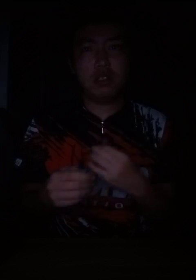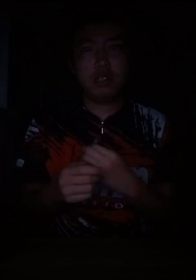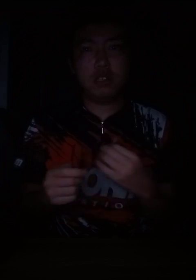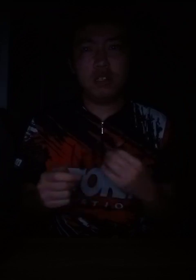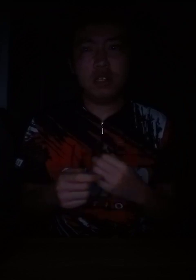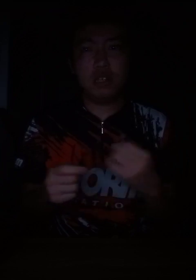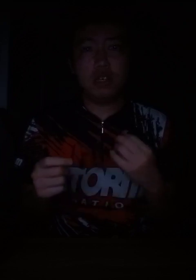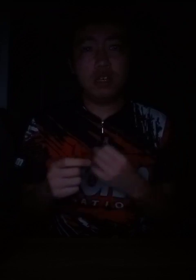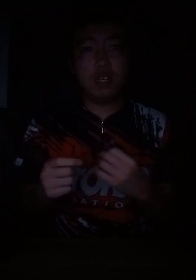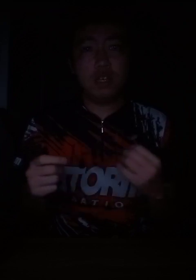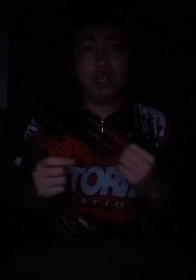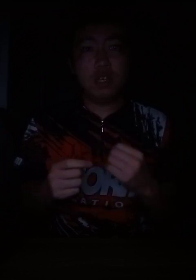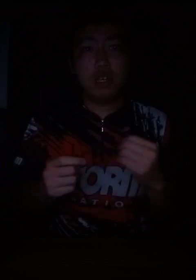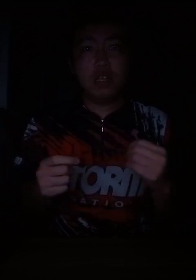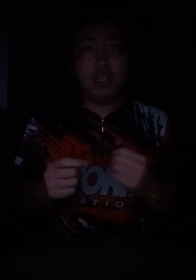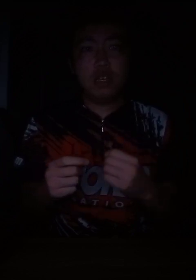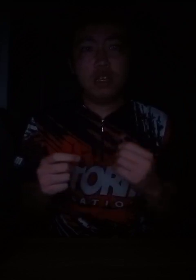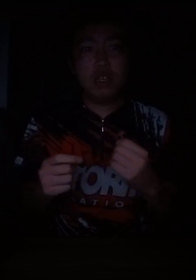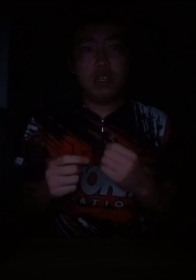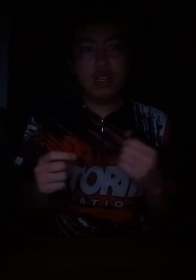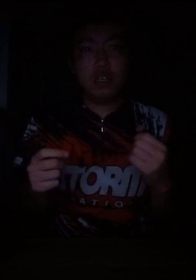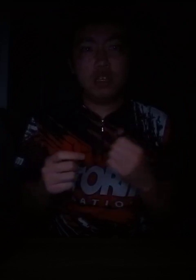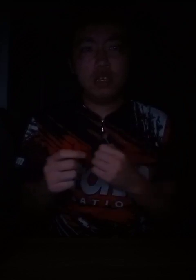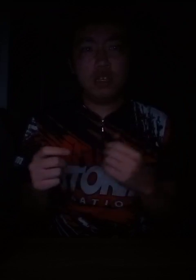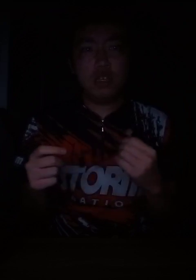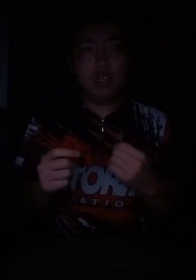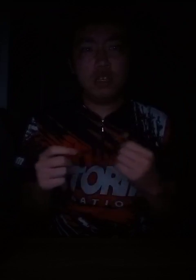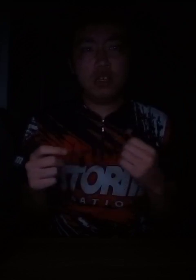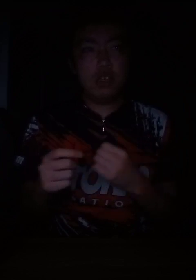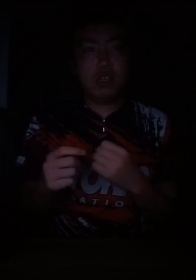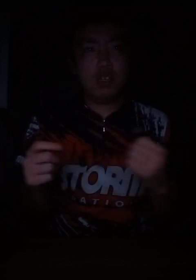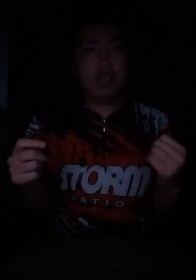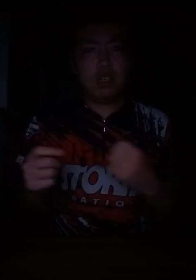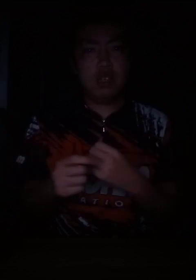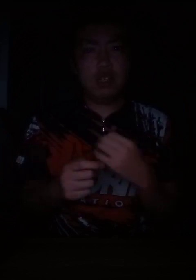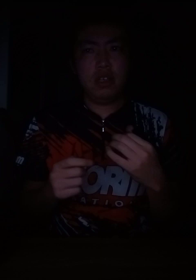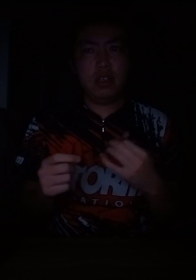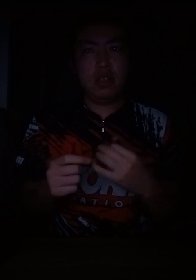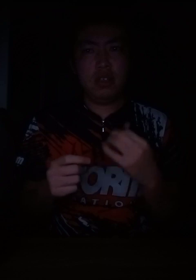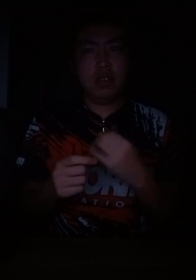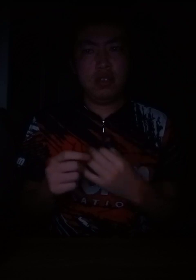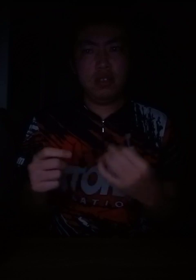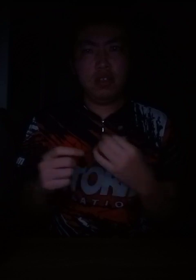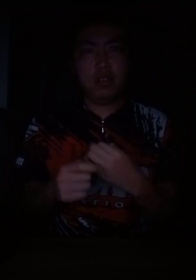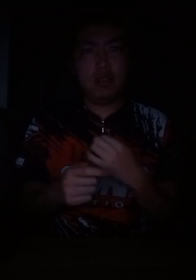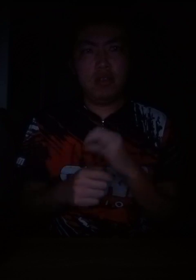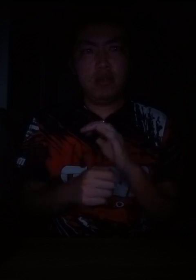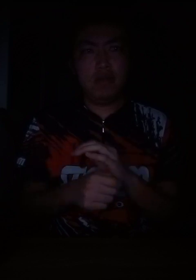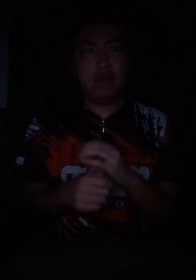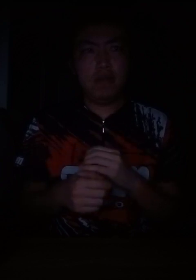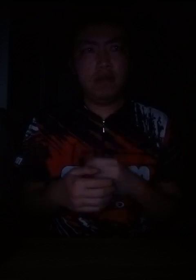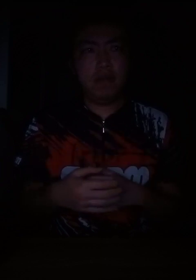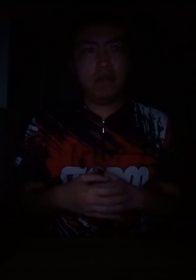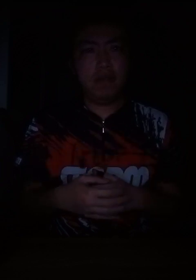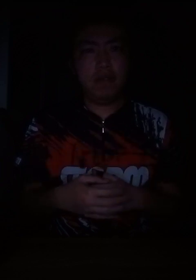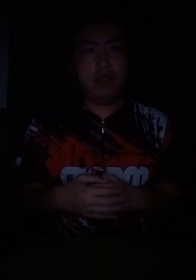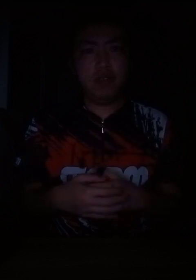마스크를 주신 그 여성 승객분이 그분이 더 육체적으로나 정신적으로 충격을 더 많이 받았지 않겠느냐. 경찰은 이